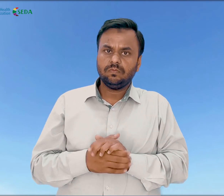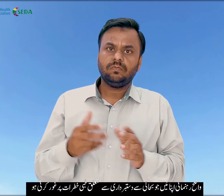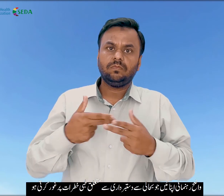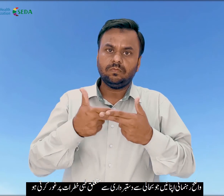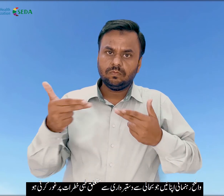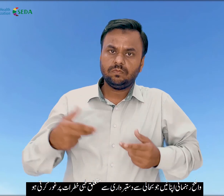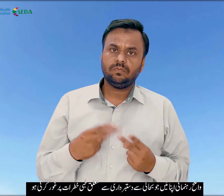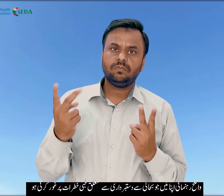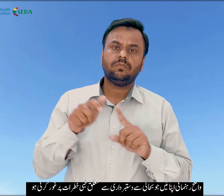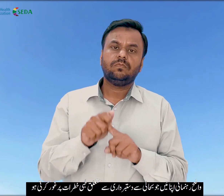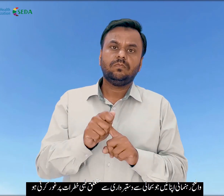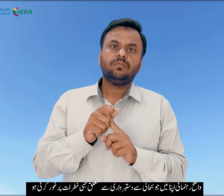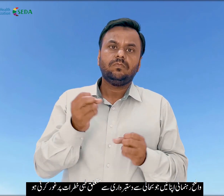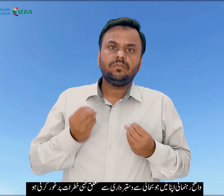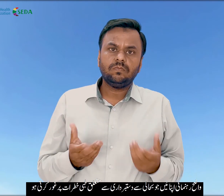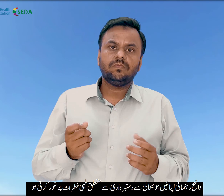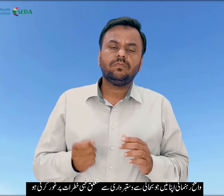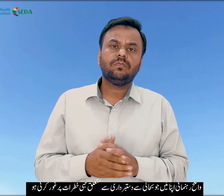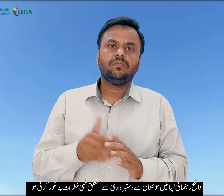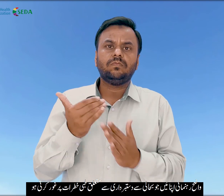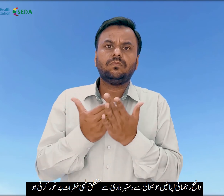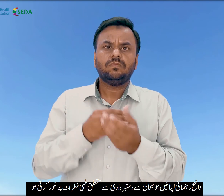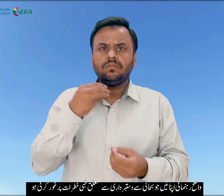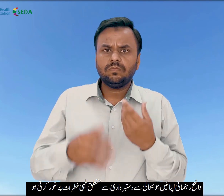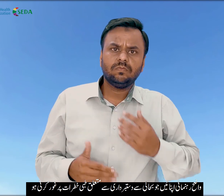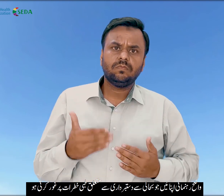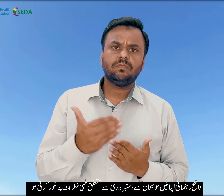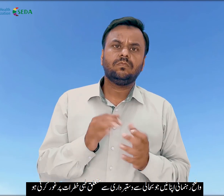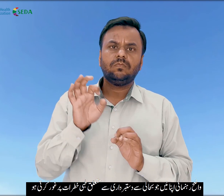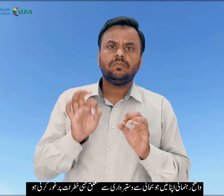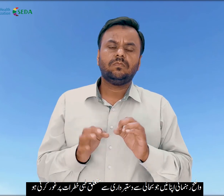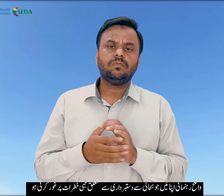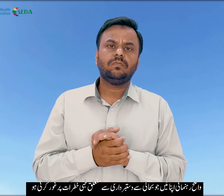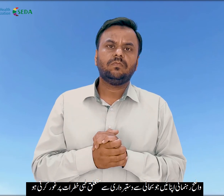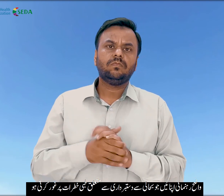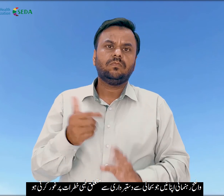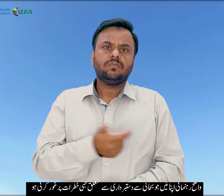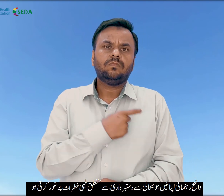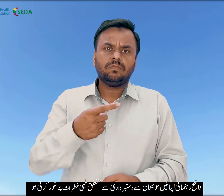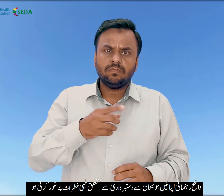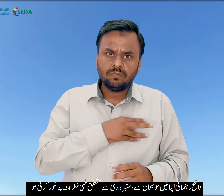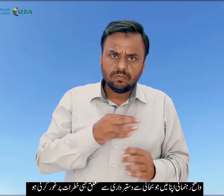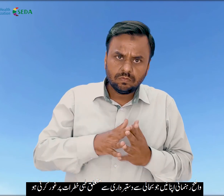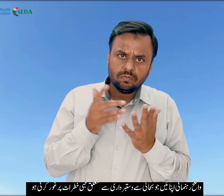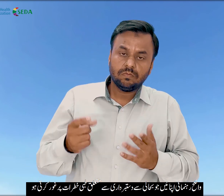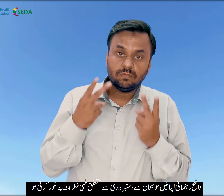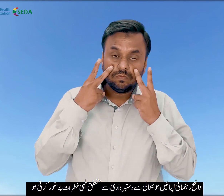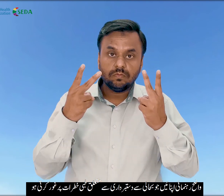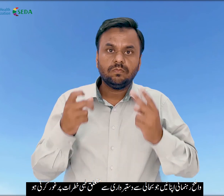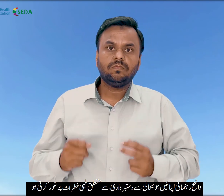واضح رہنمائی اپنائیں جو بحالی سے دستبرداری سے متعلق طبی خطرات پر غور کرتی